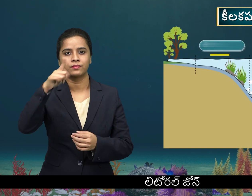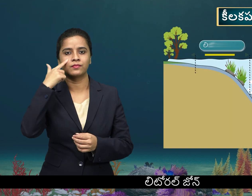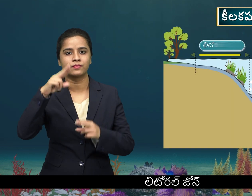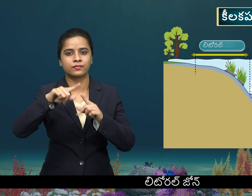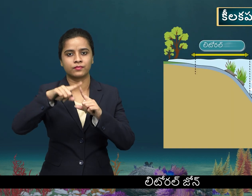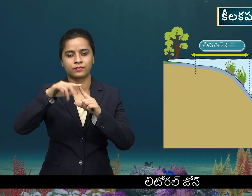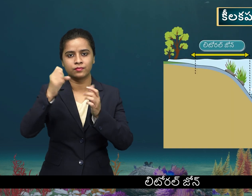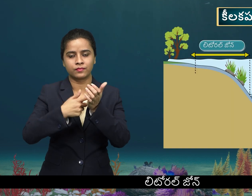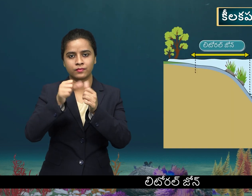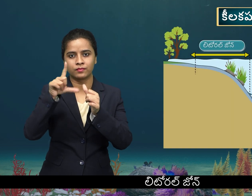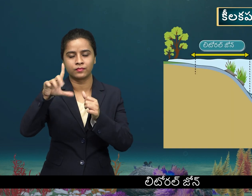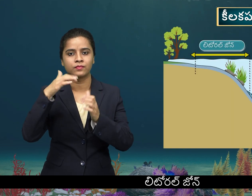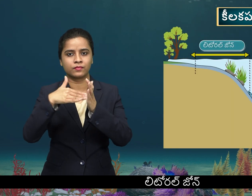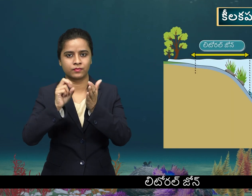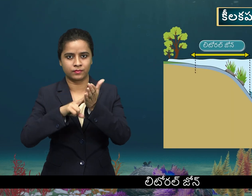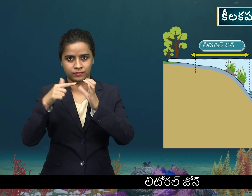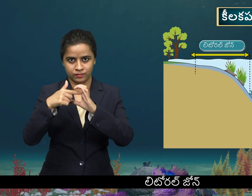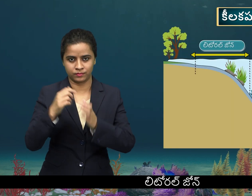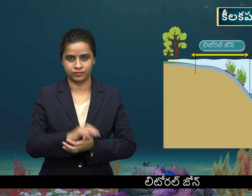లిటోరల్ జోన్,